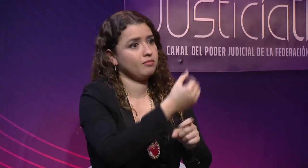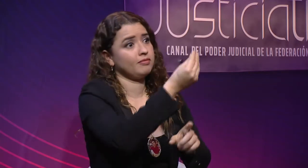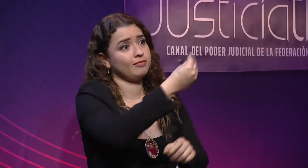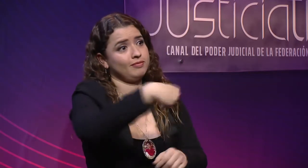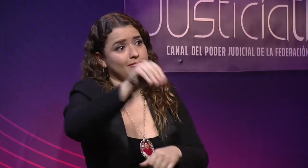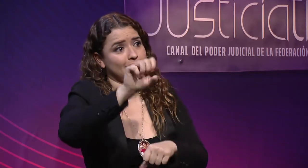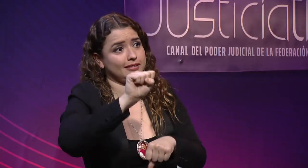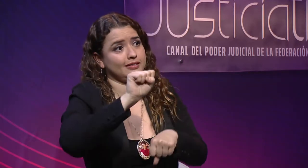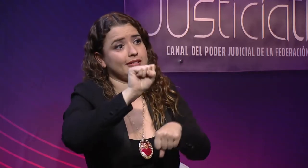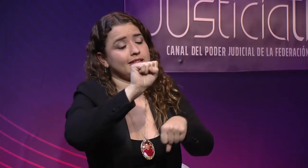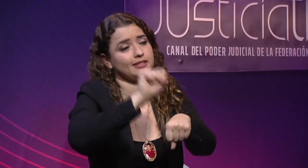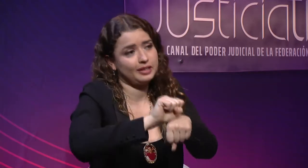cuando